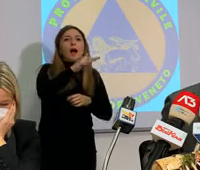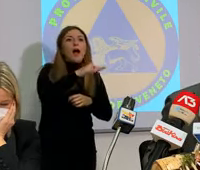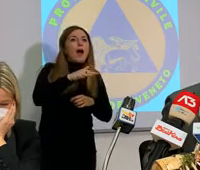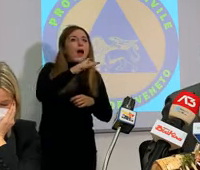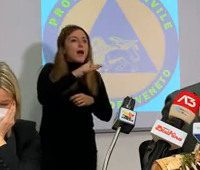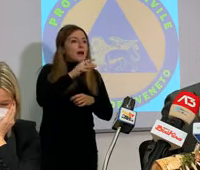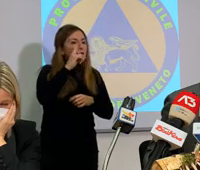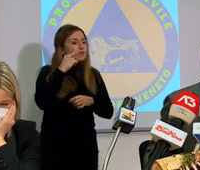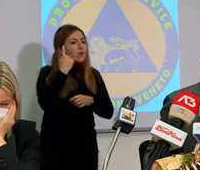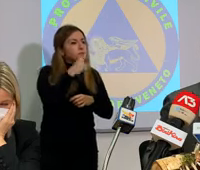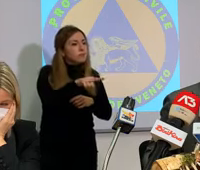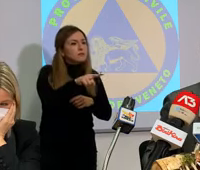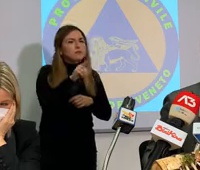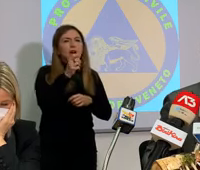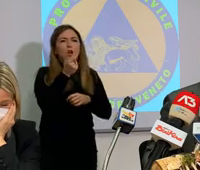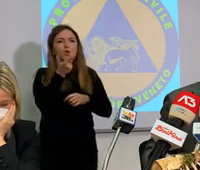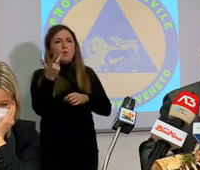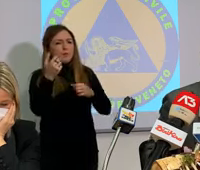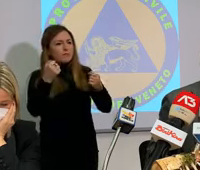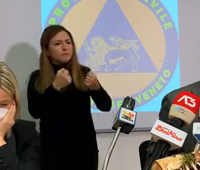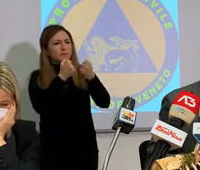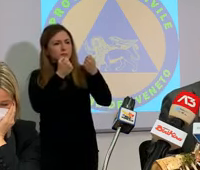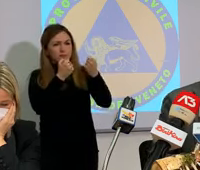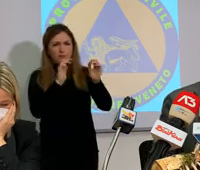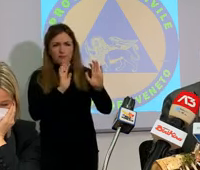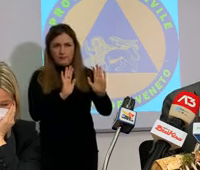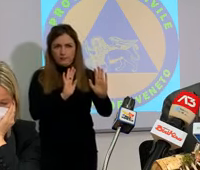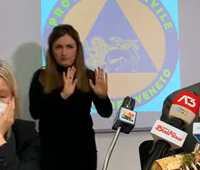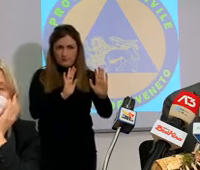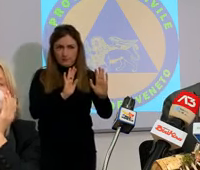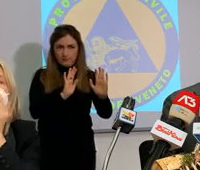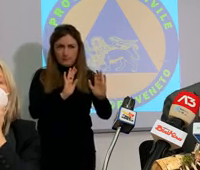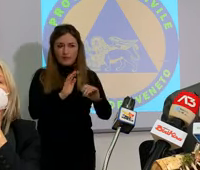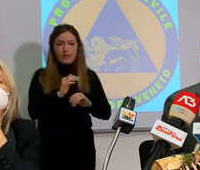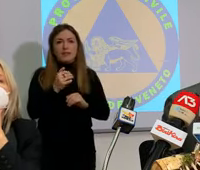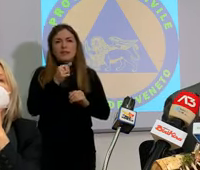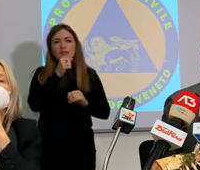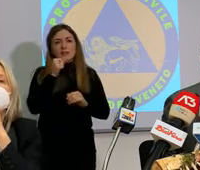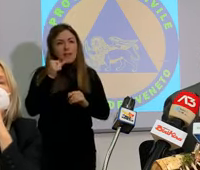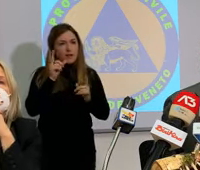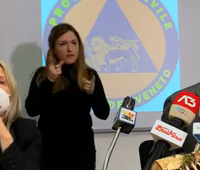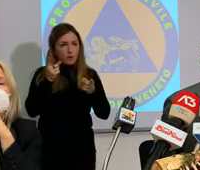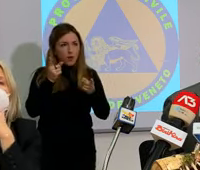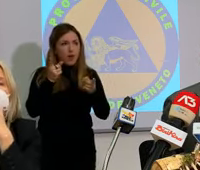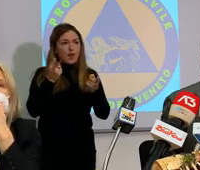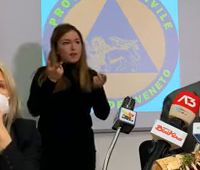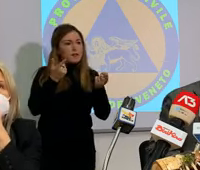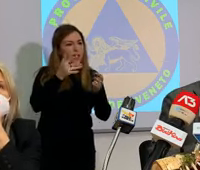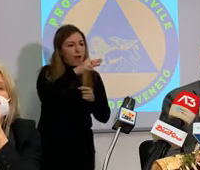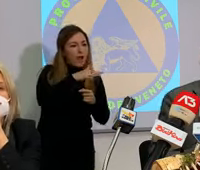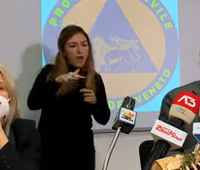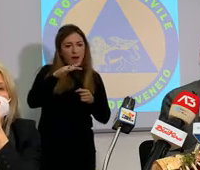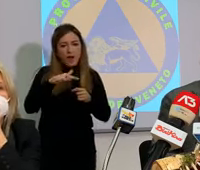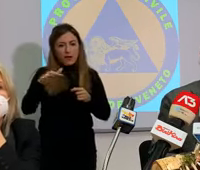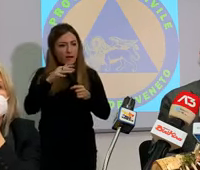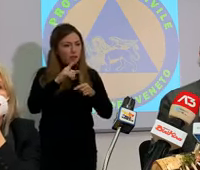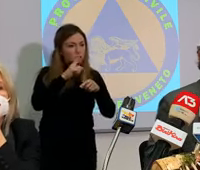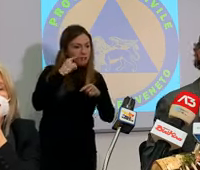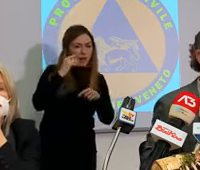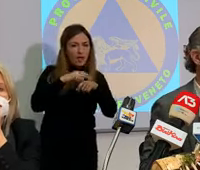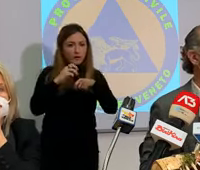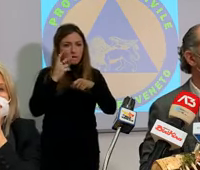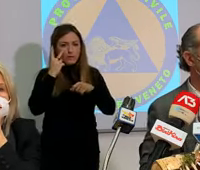classificazione è quella e allora dico magari forse vale la pena anche di metter mano alle classificazioni cercati ad aggiustare gli algoritmi